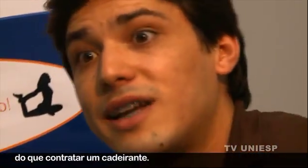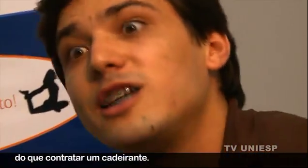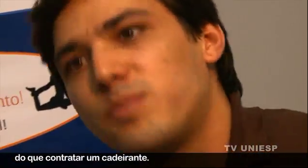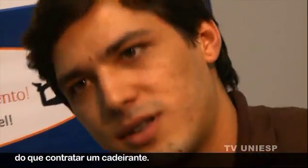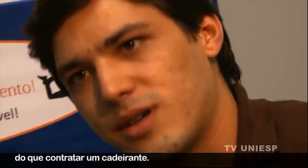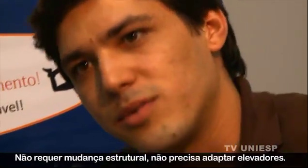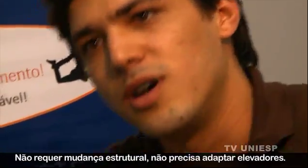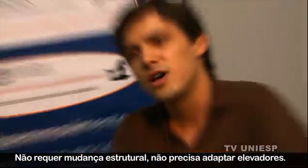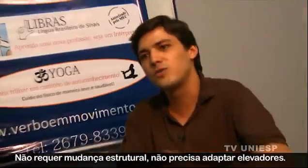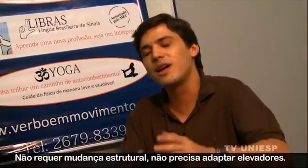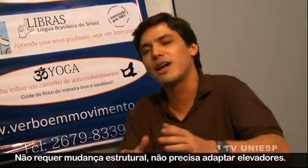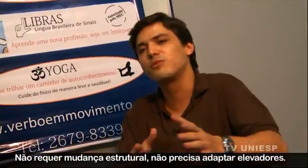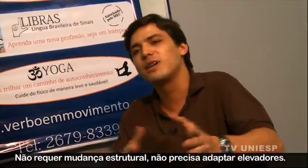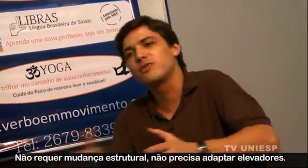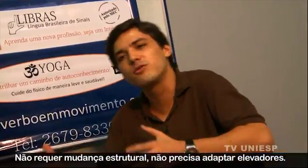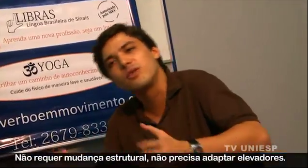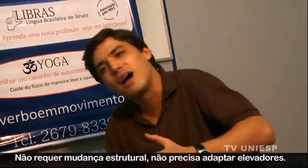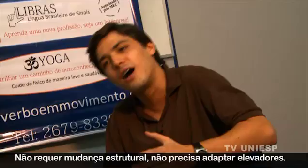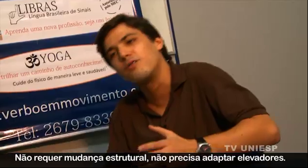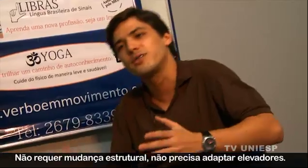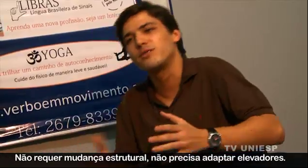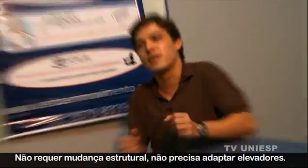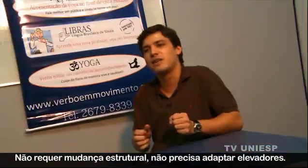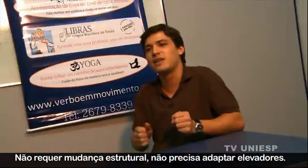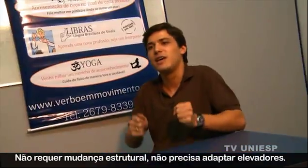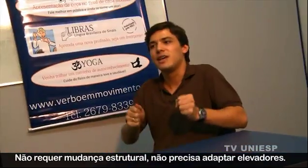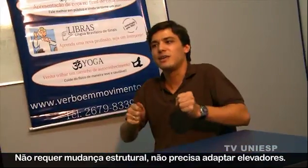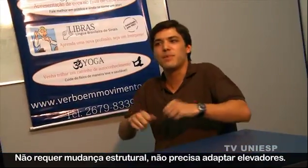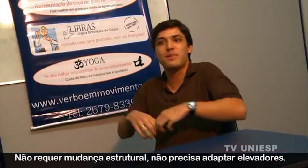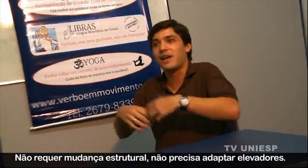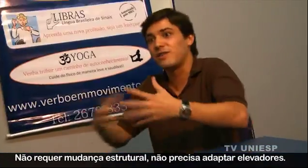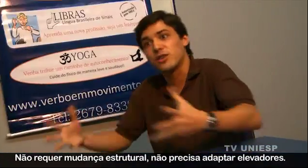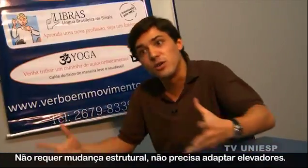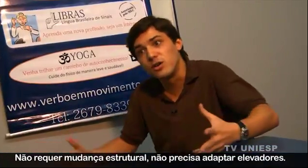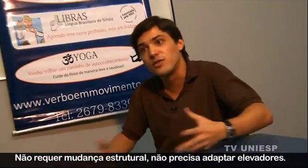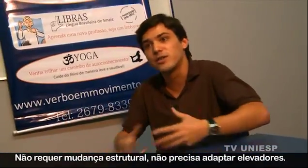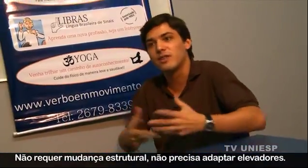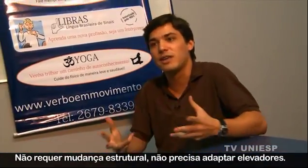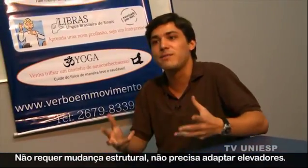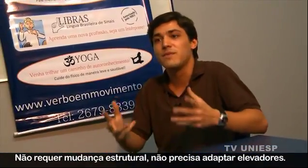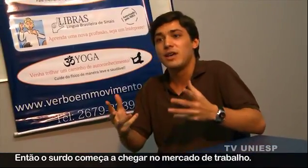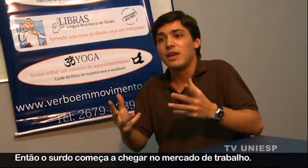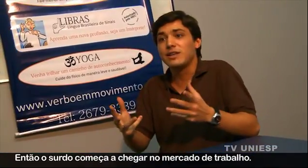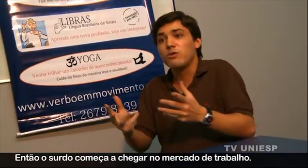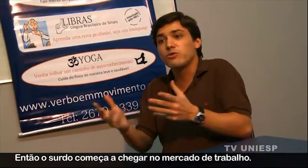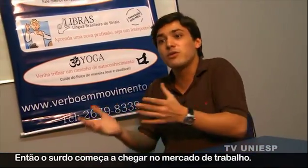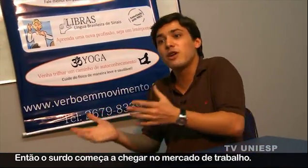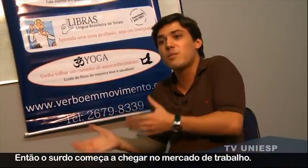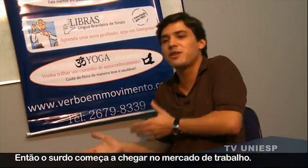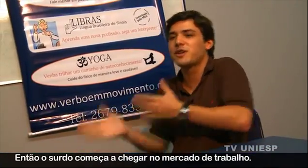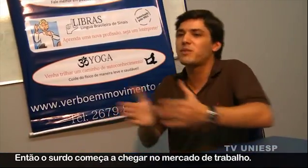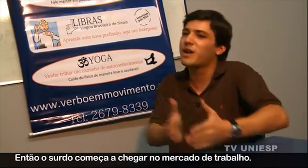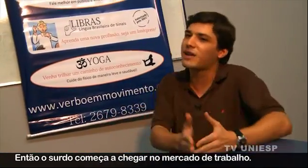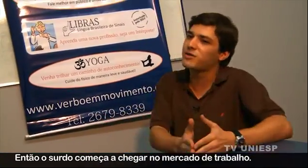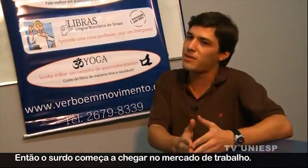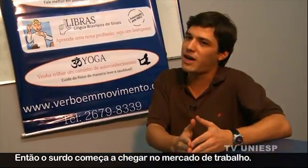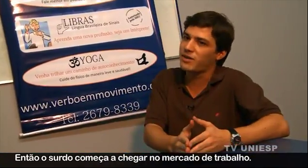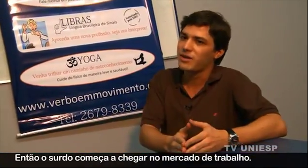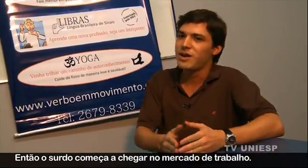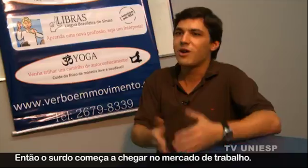cadeirante, por exemplo. Não requer mudança estrutural, você não tem que preparar elevador, você não tem que... Então o surdo ele começa a chegar no mercado de trabalho. Como ele